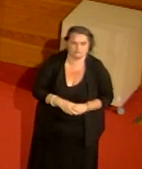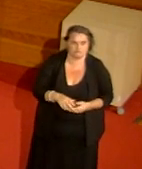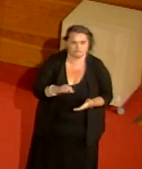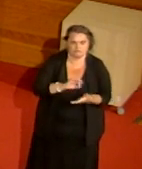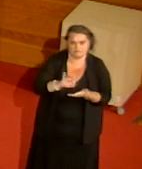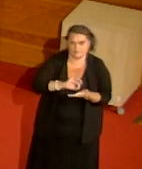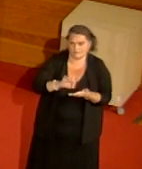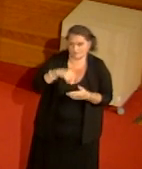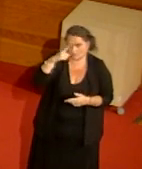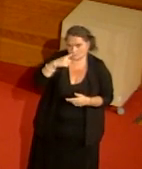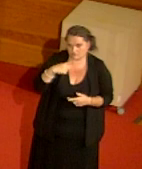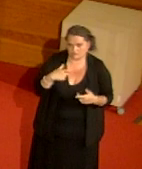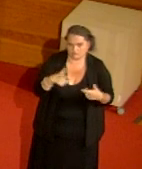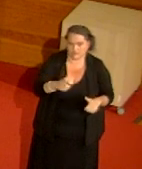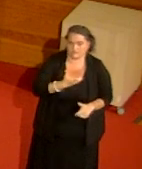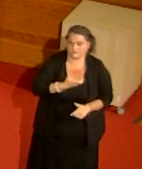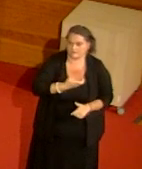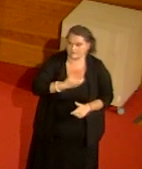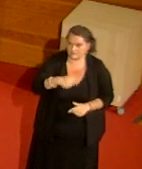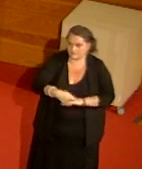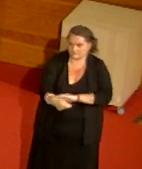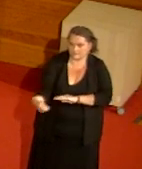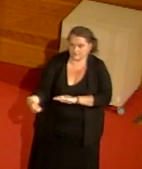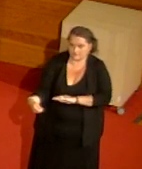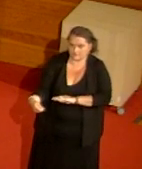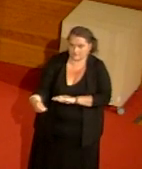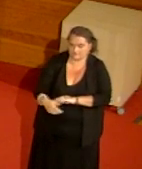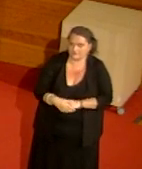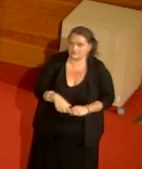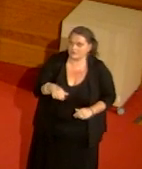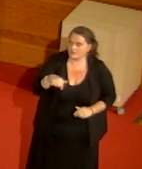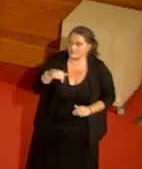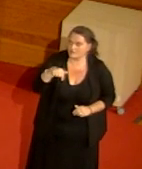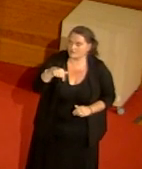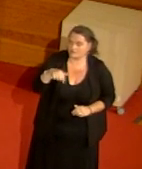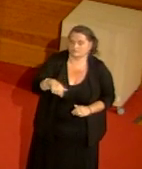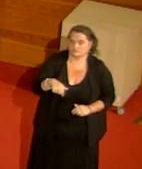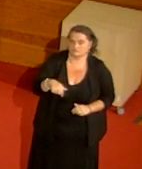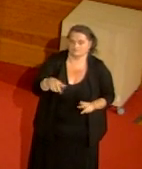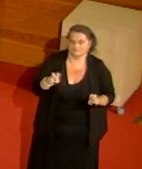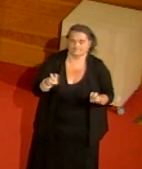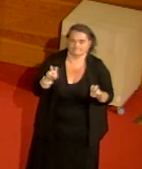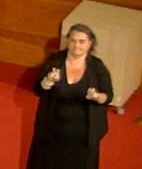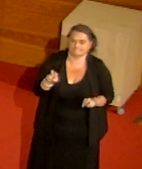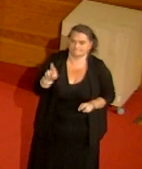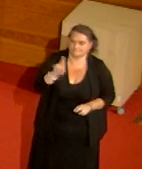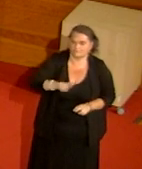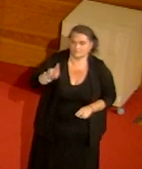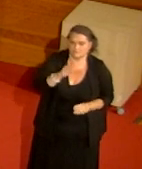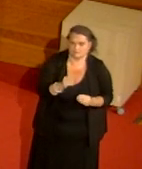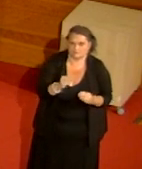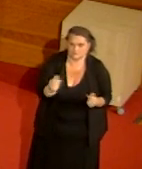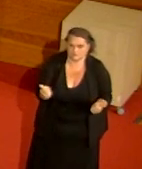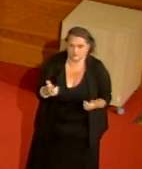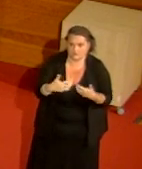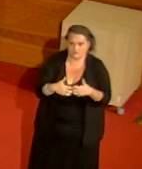ayuntamiento de Victoria gaste asistiremos esta mañana a la conferencia titulada el bucle invisible la humanidad leída por las máquinas a